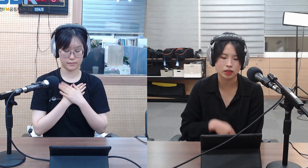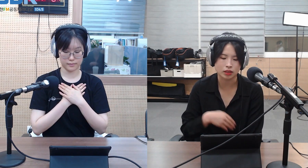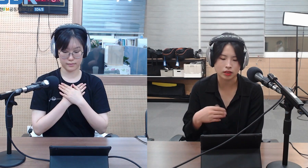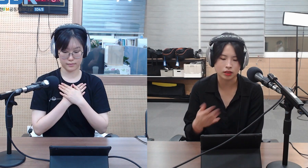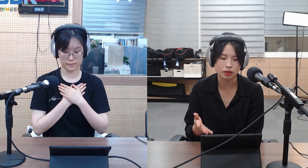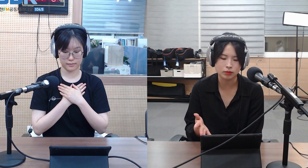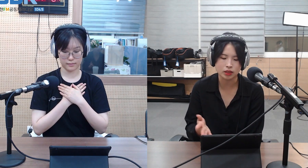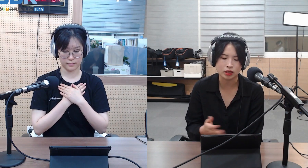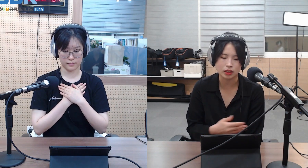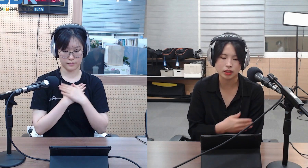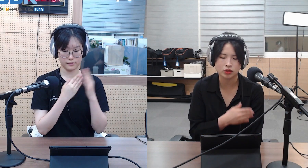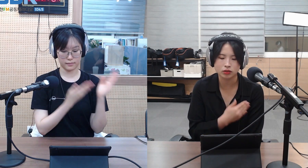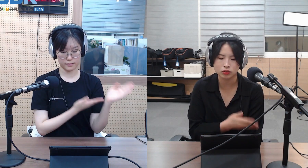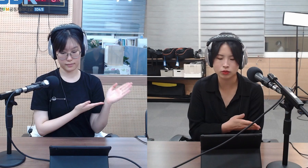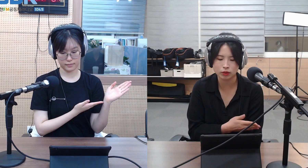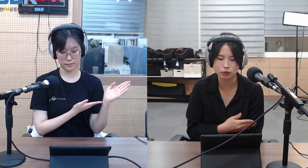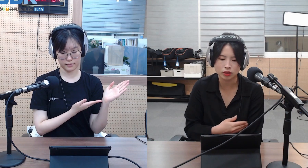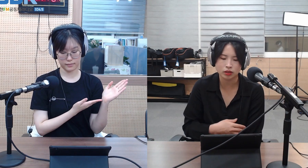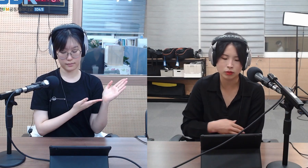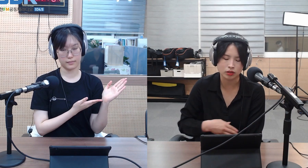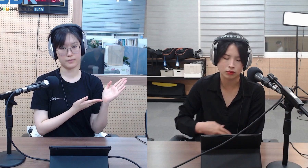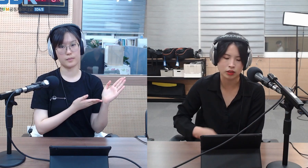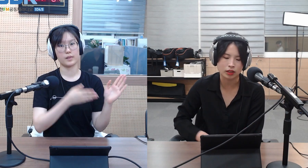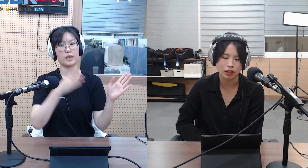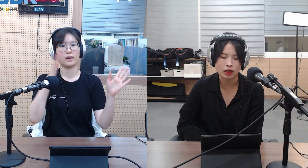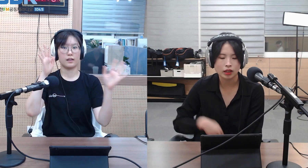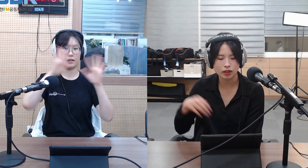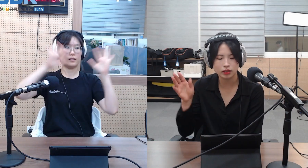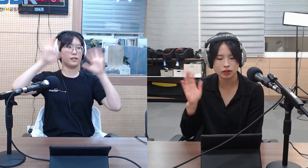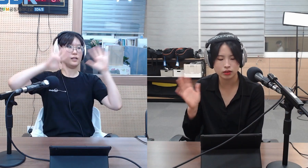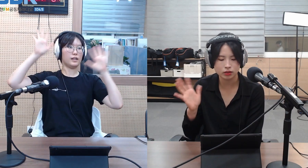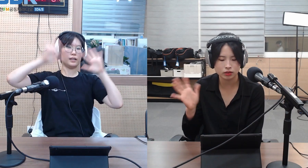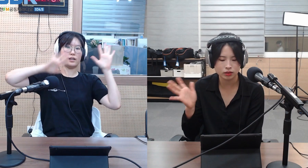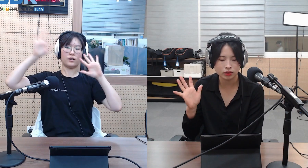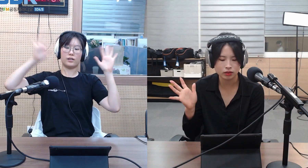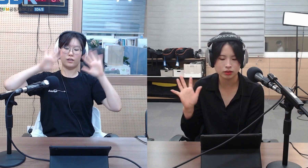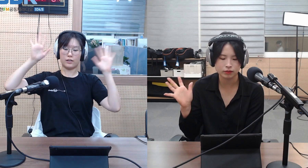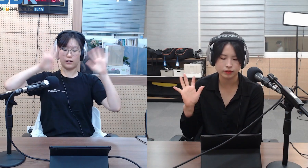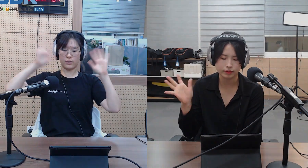박진희님, 제작의 천수민 PD님이었습니다. 안녕. 안녕.